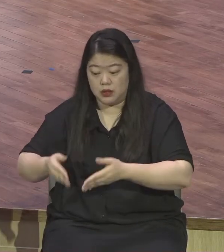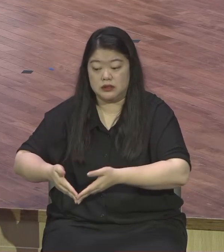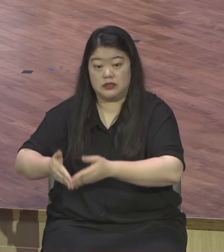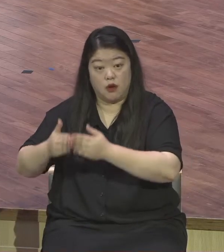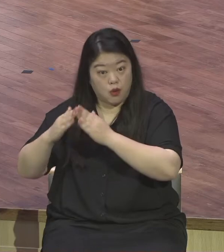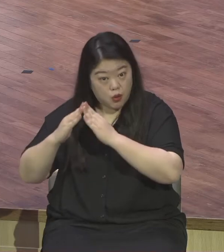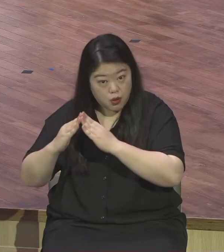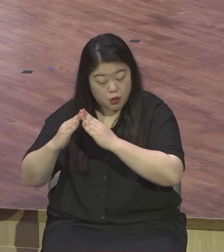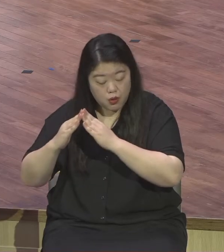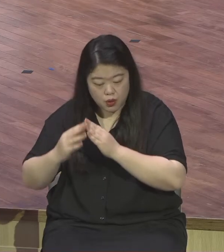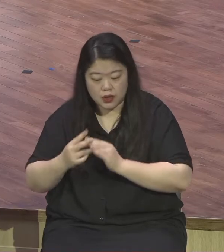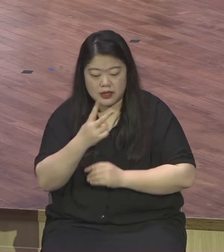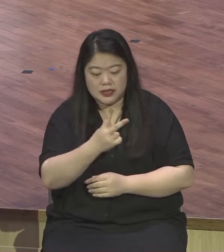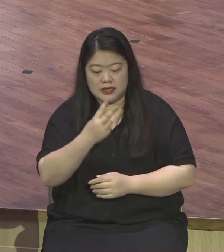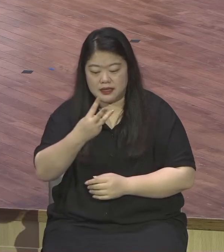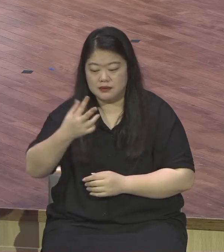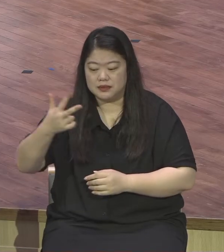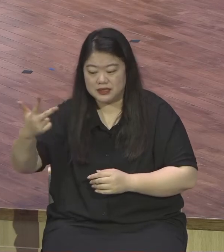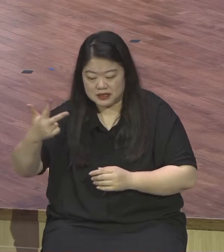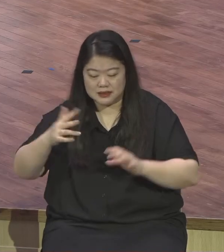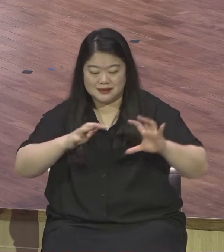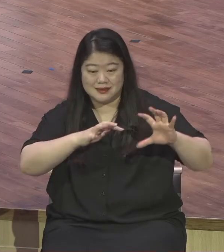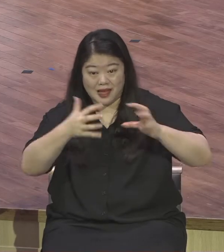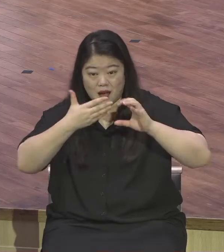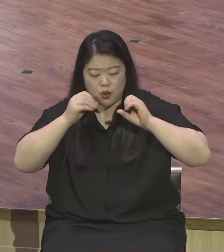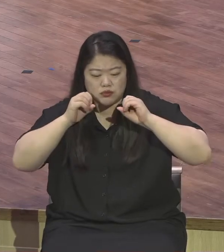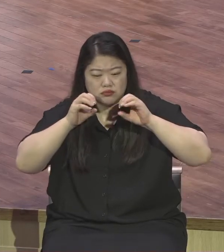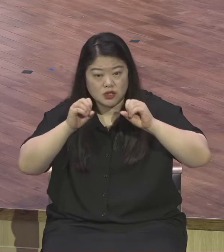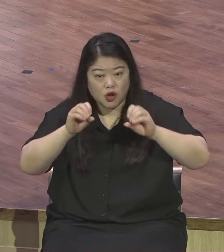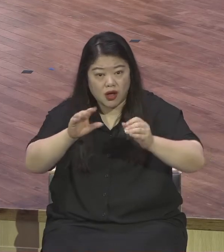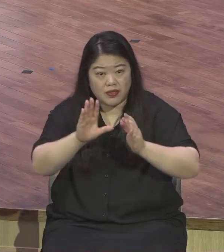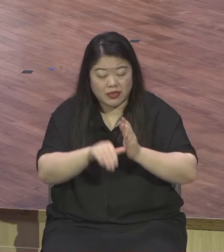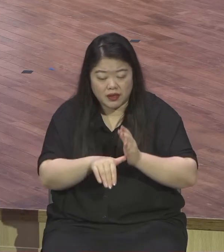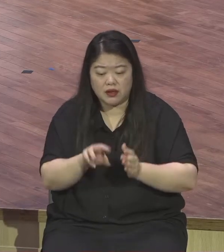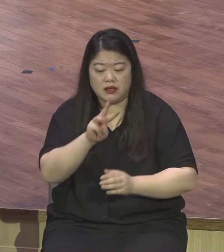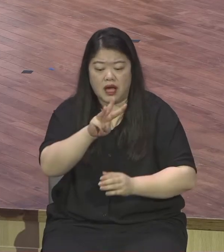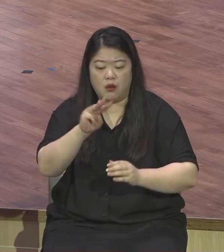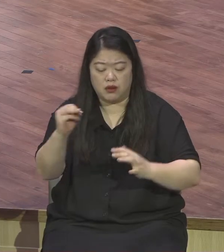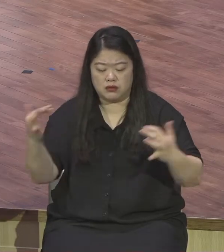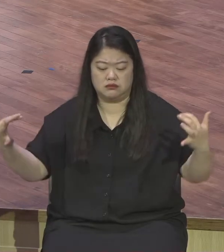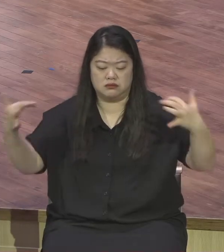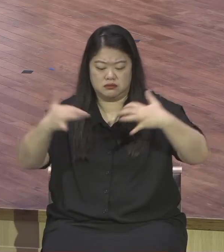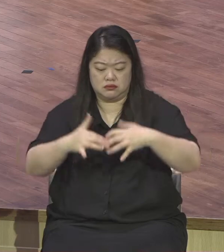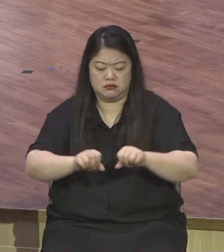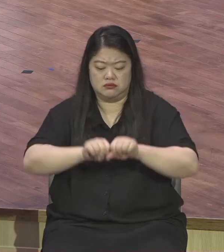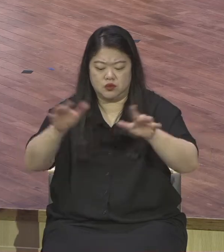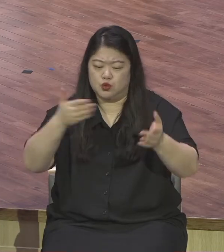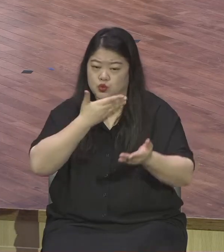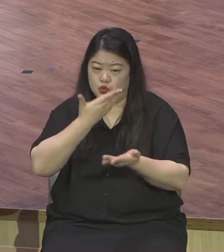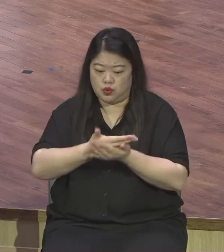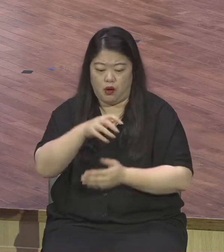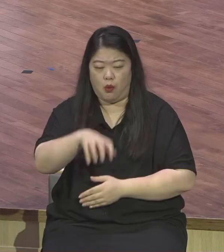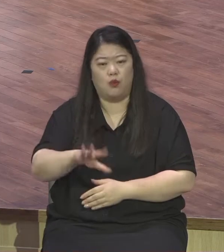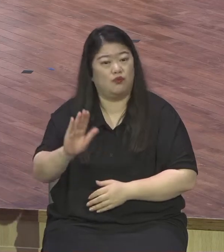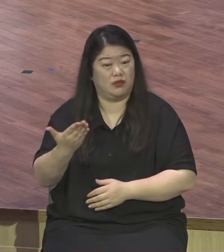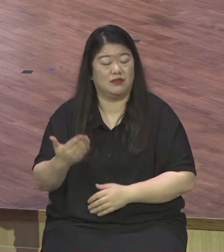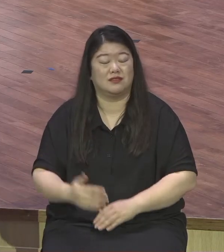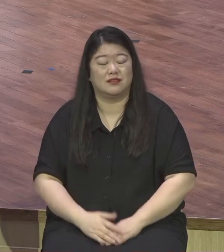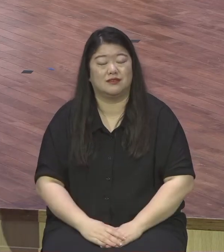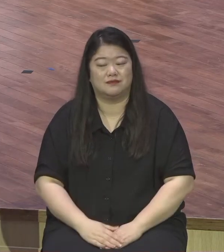이런 마리아의 올인하는 헌신의 모습을 보고 있던